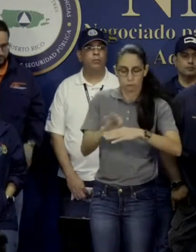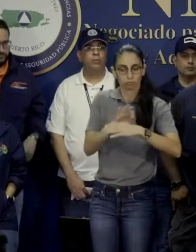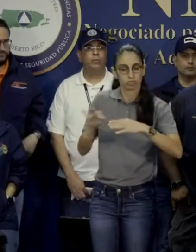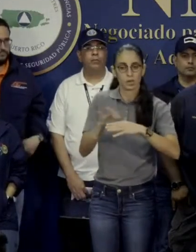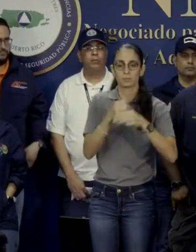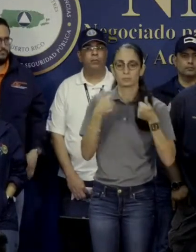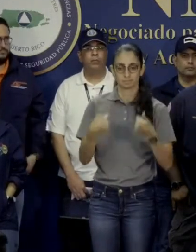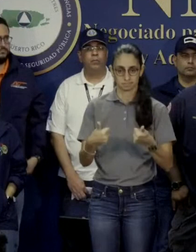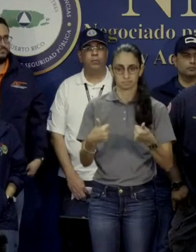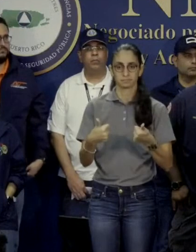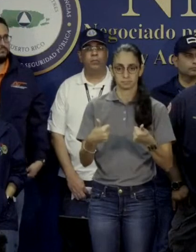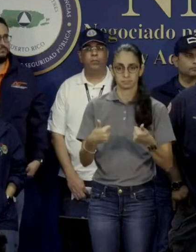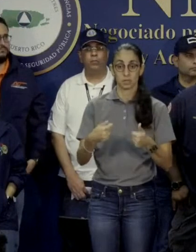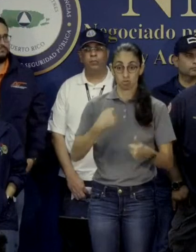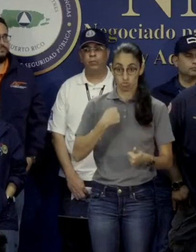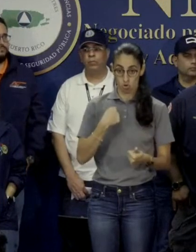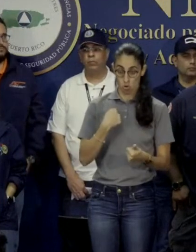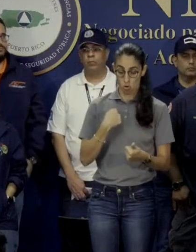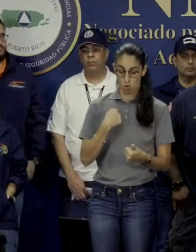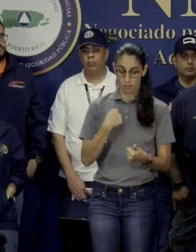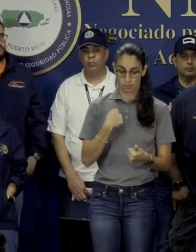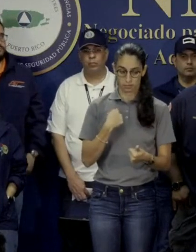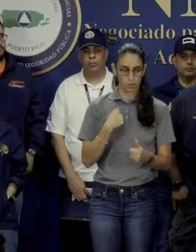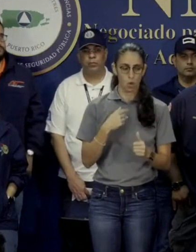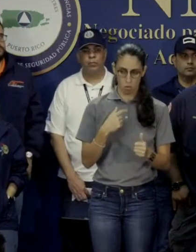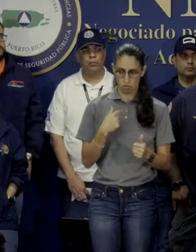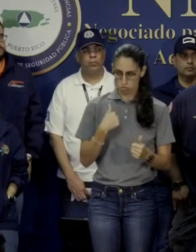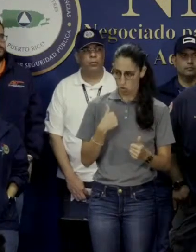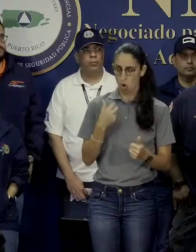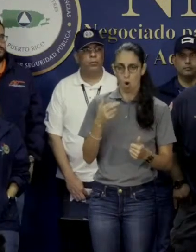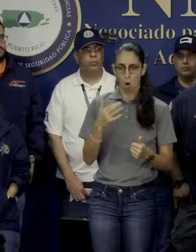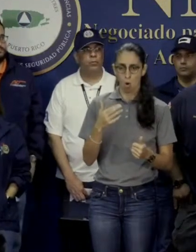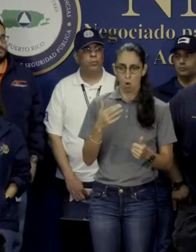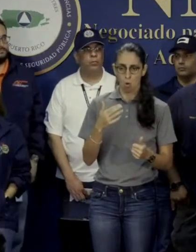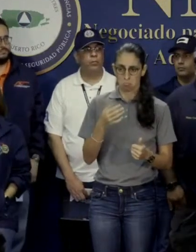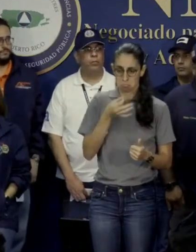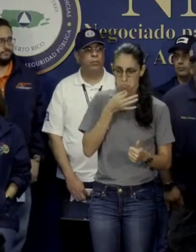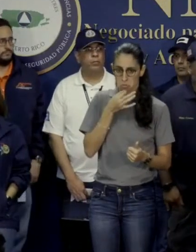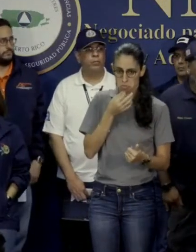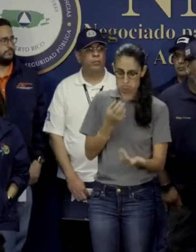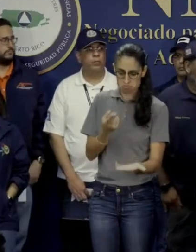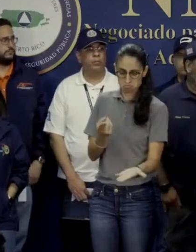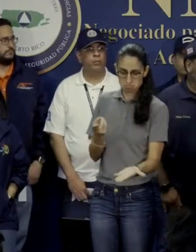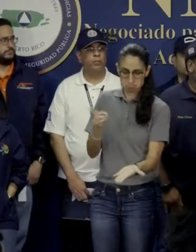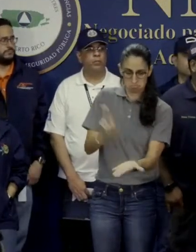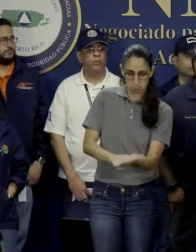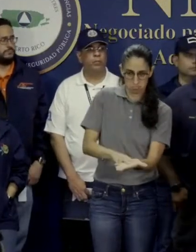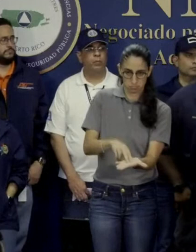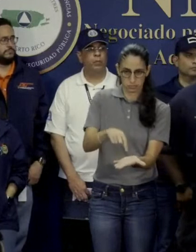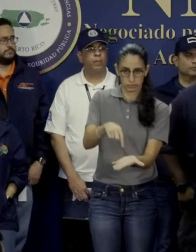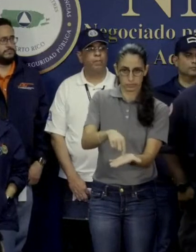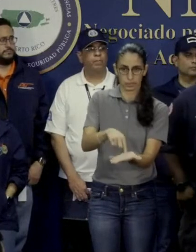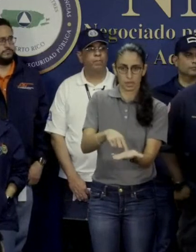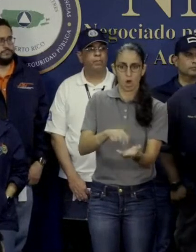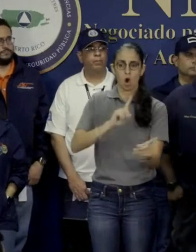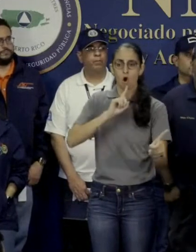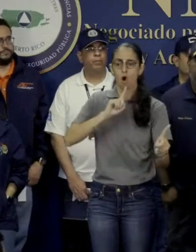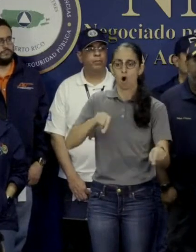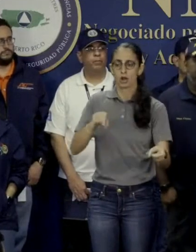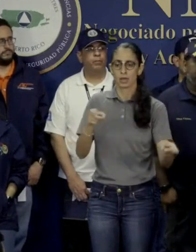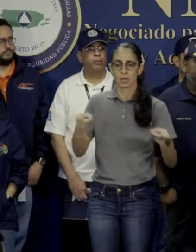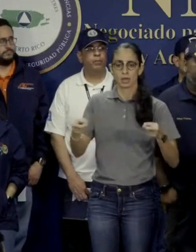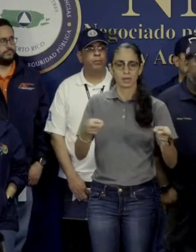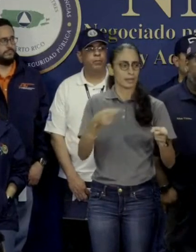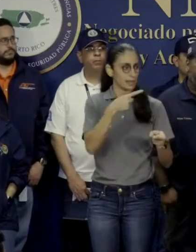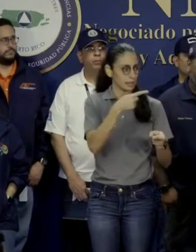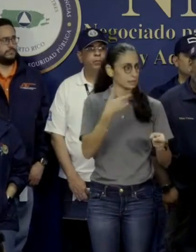es debido. Yo firmé, o estaré firmando, sí, entiendo que ya la firmé, una orden ejecutiva que quisiera ahora que el secretario